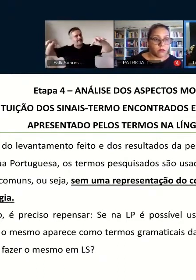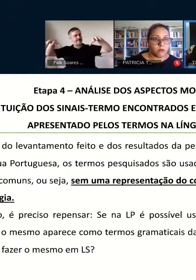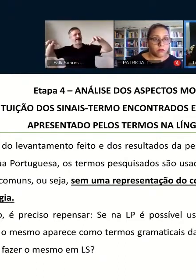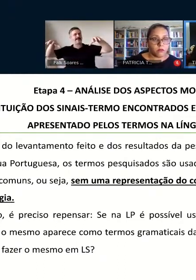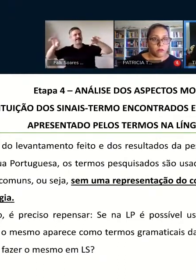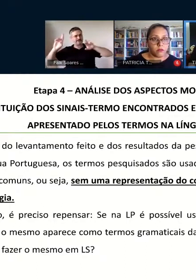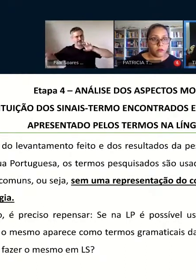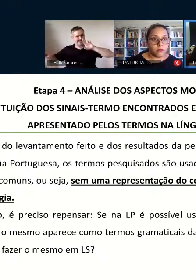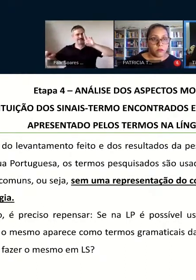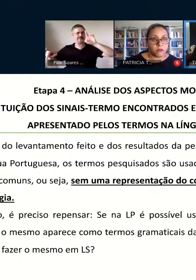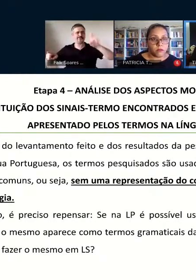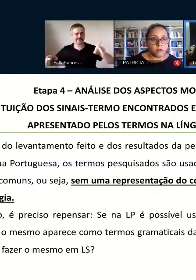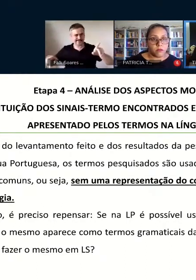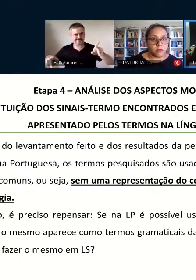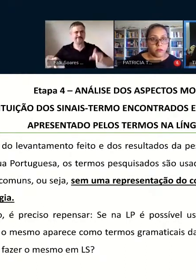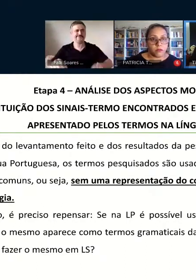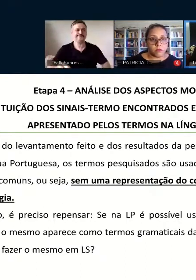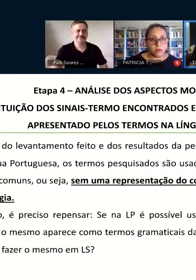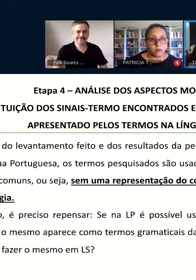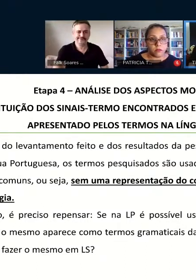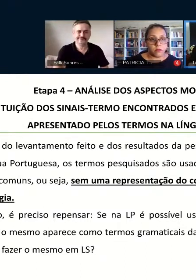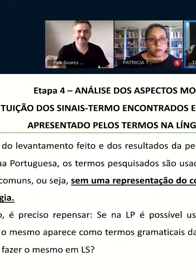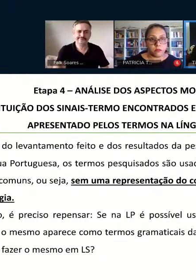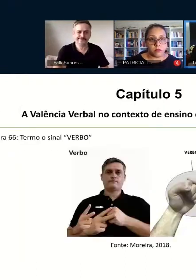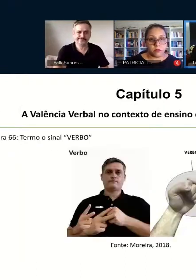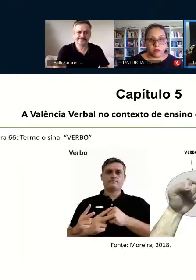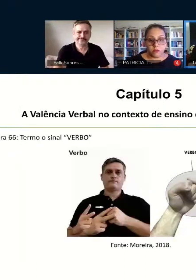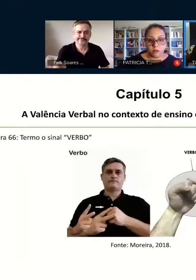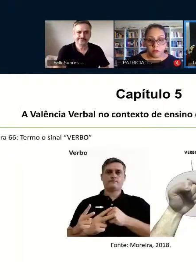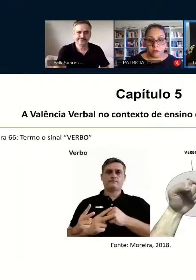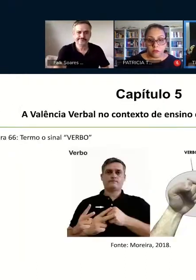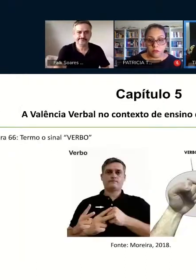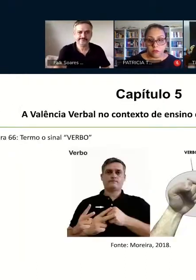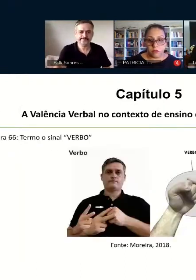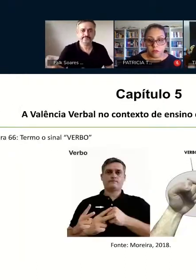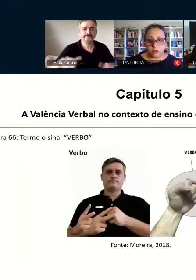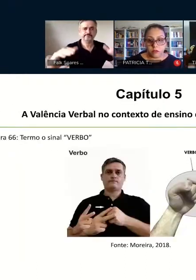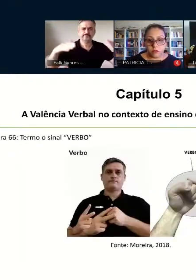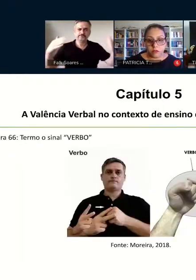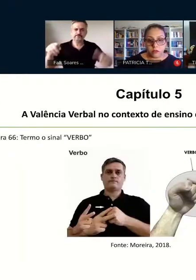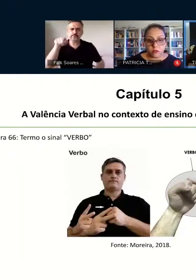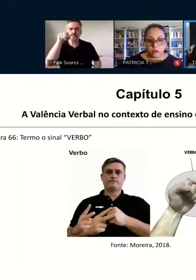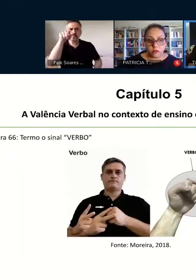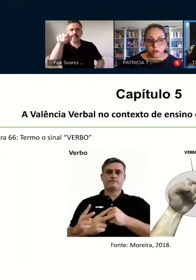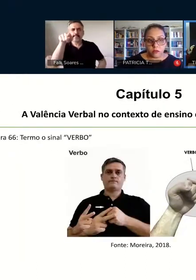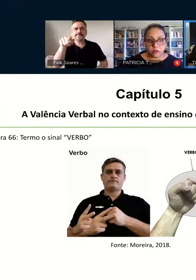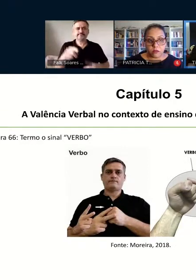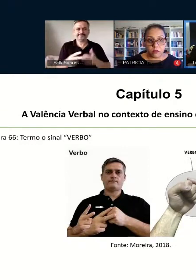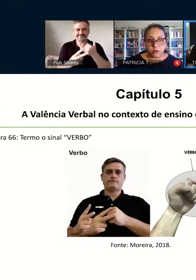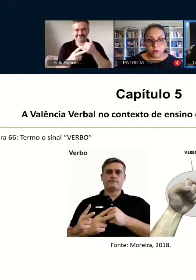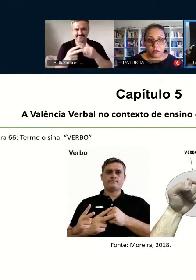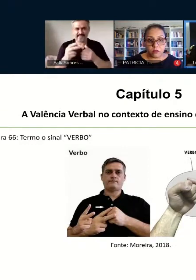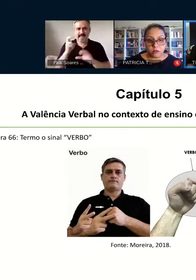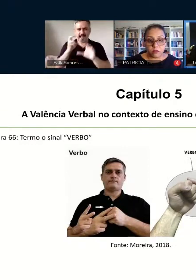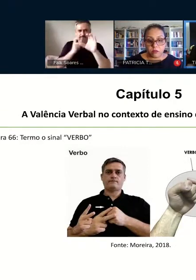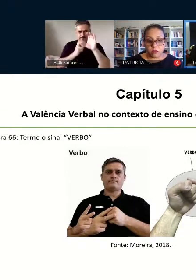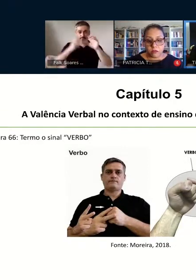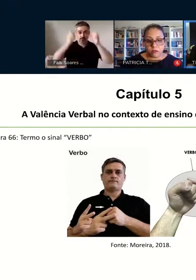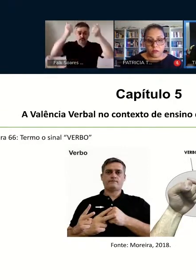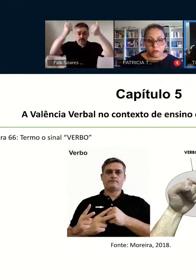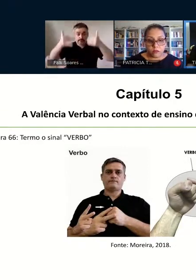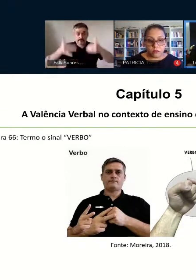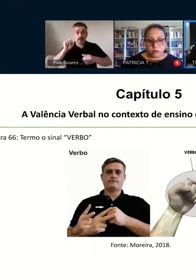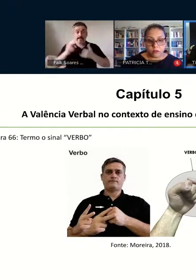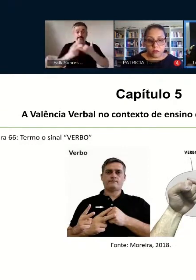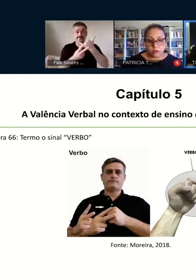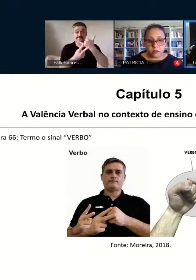como se pode fazer o mesmo em língua de sinais. Aqui, então, nós temos a